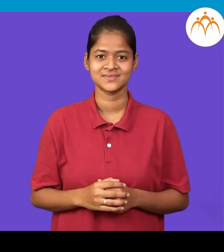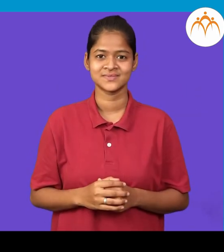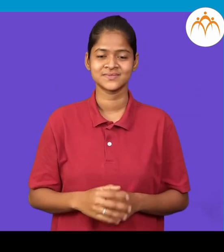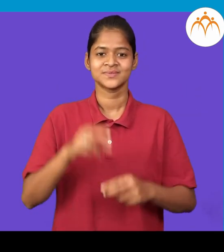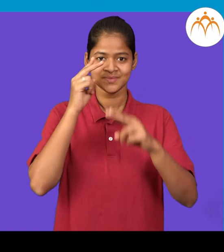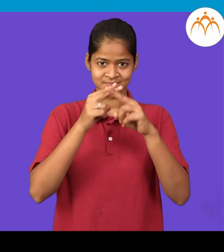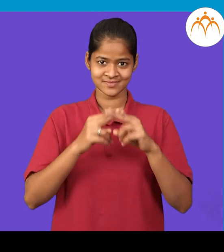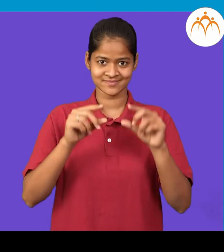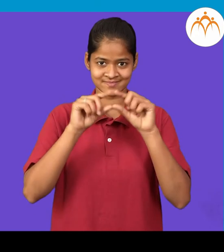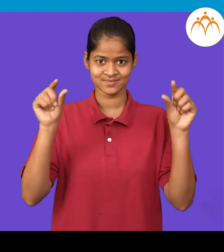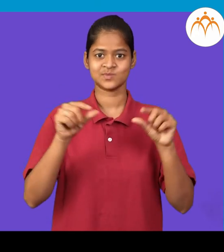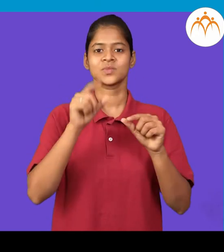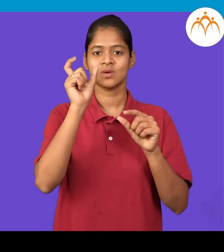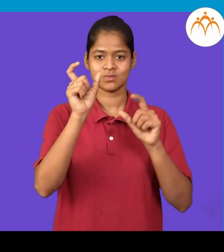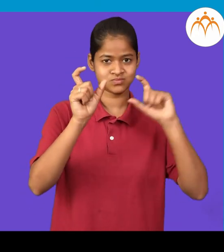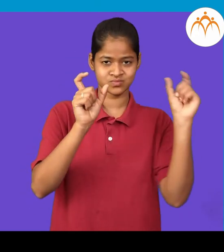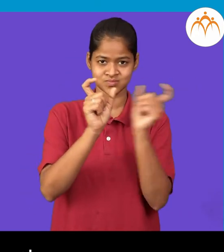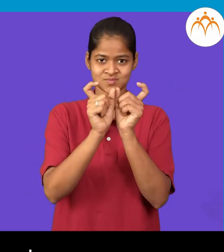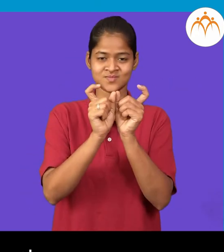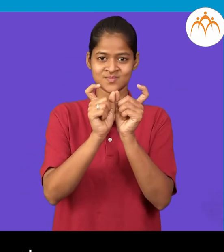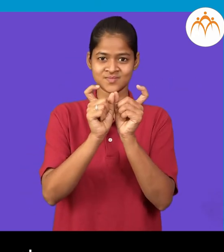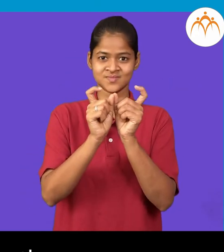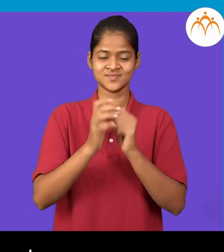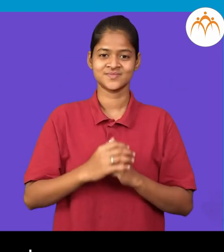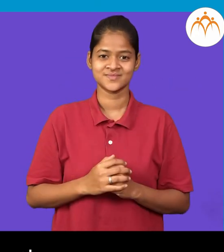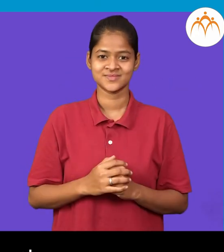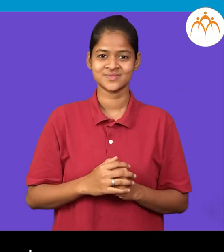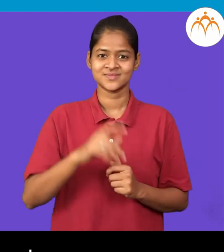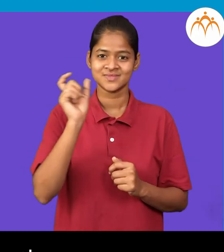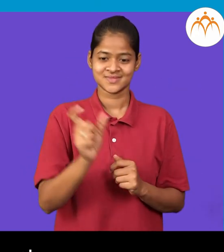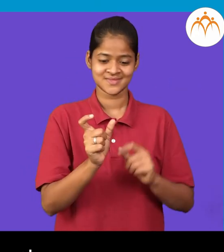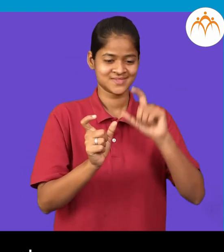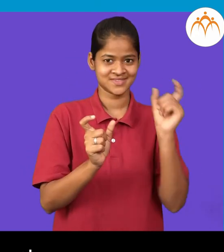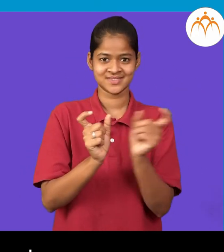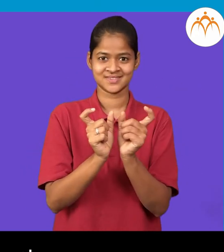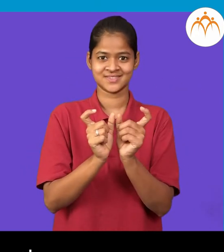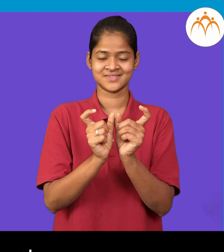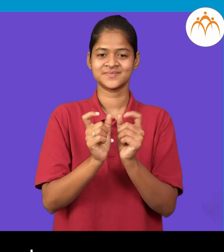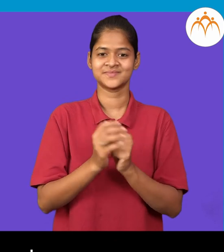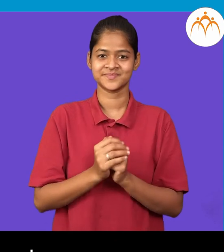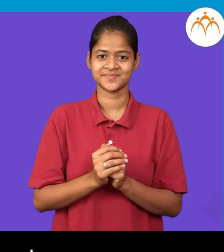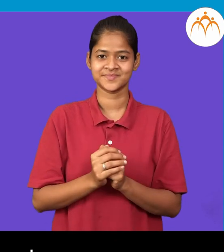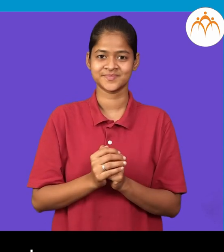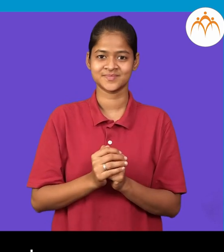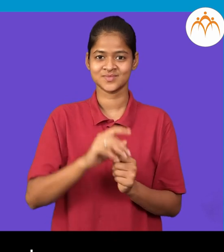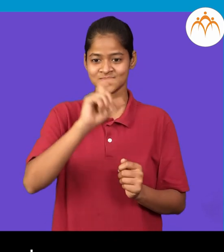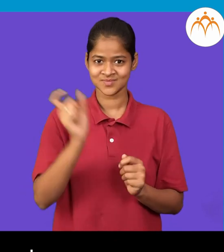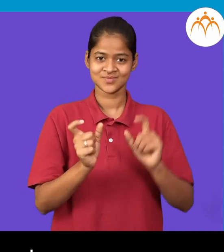मेल बॉक्स, ग्रैंड मदर, रेल